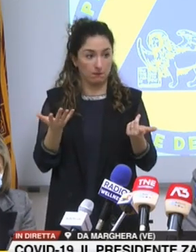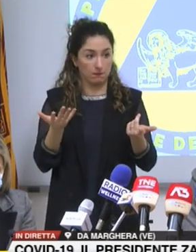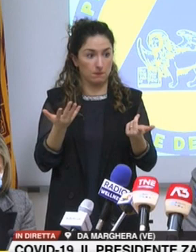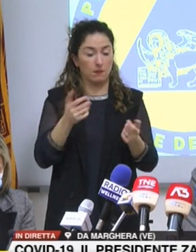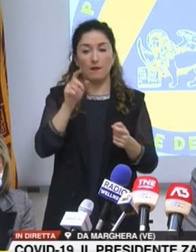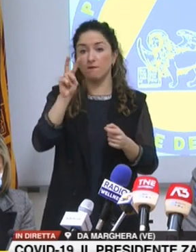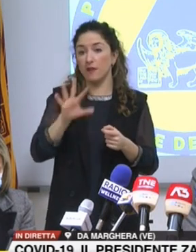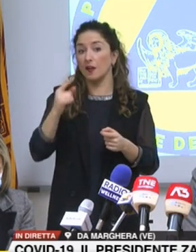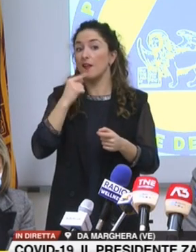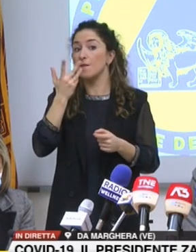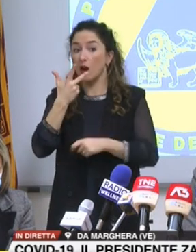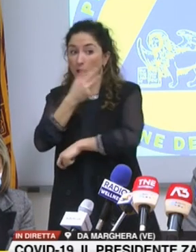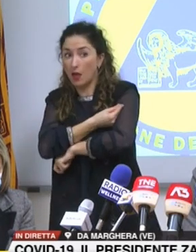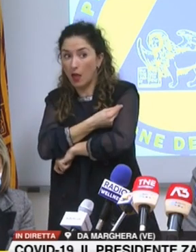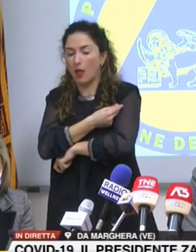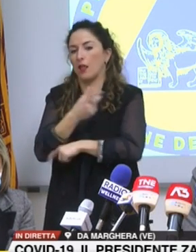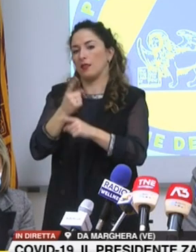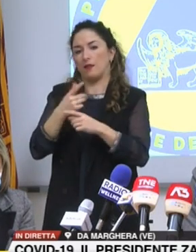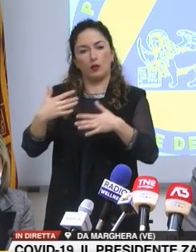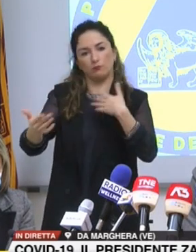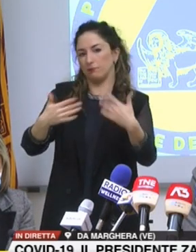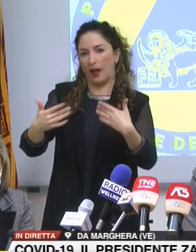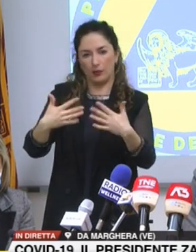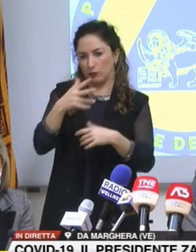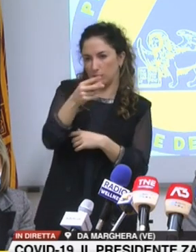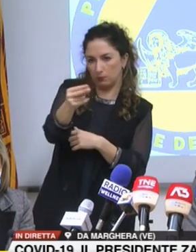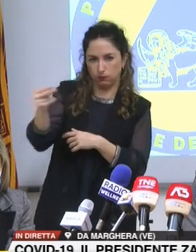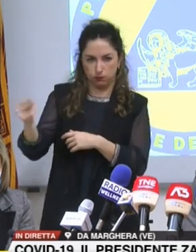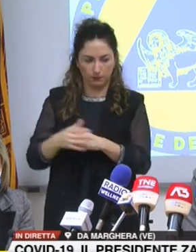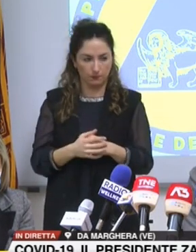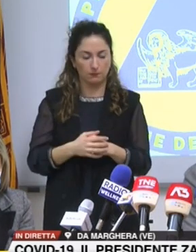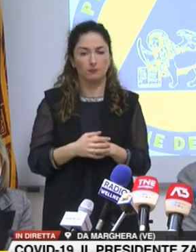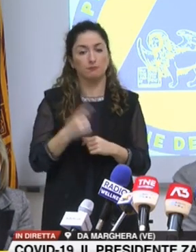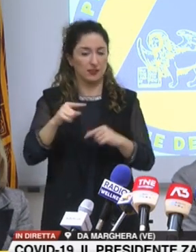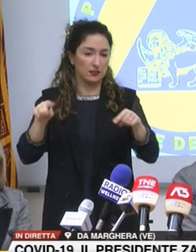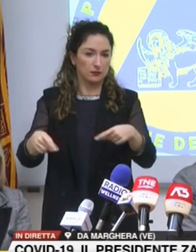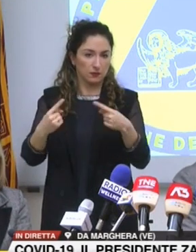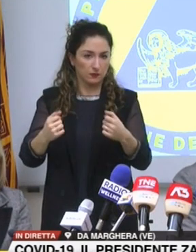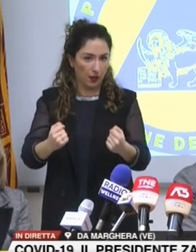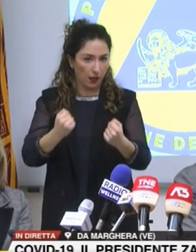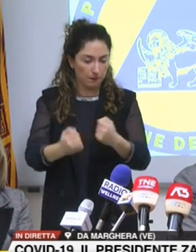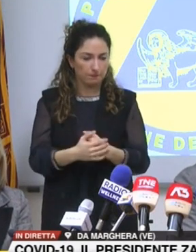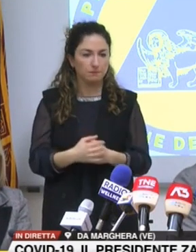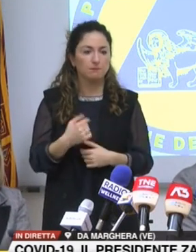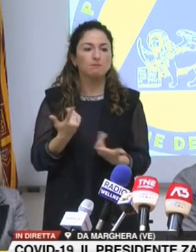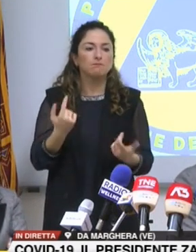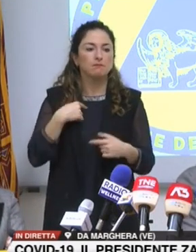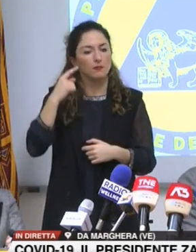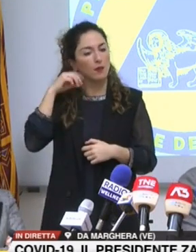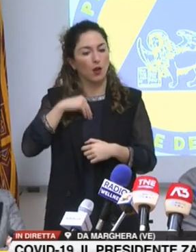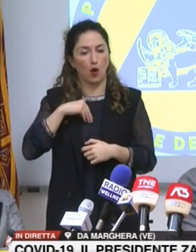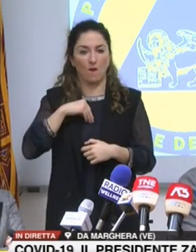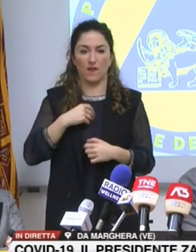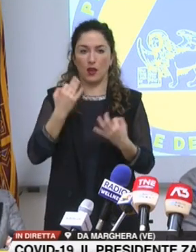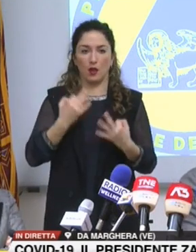si possano vaccinare i veneti che vogliono vaccinarsi nel più breve tempo possibile. Questa è la vera sfida. Resto convinto che un comparto, ne parlavo